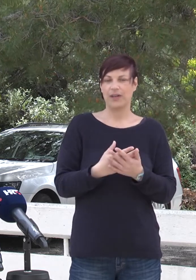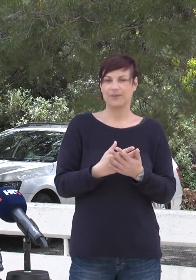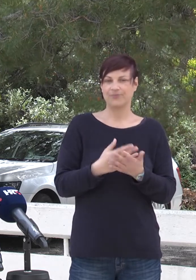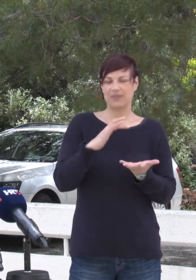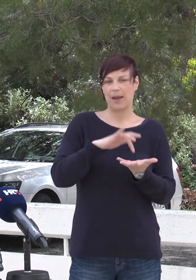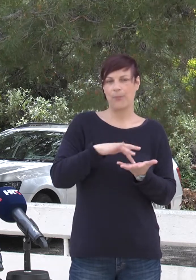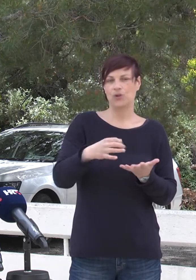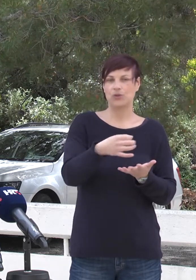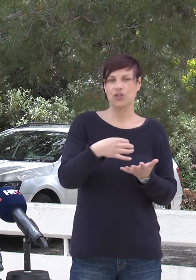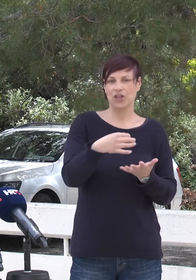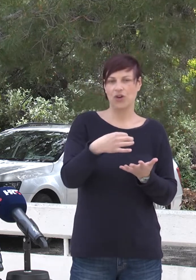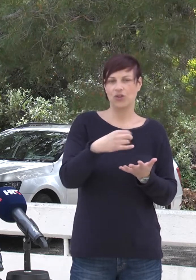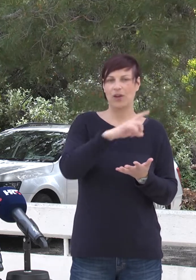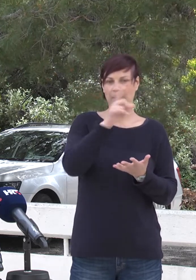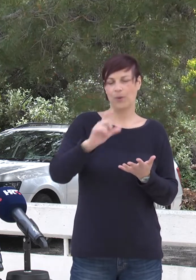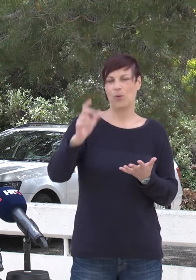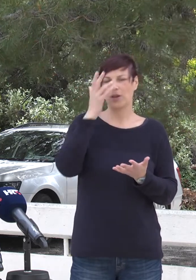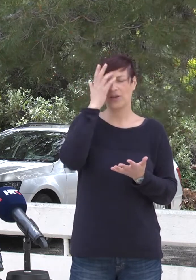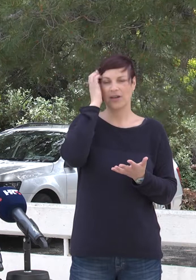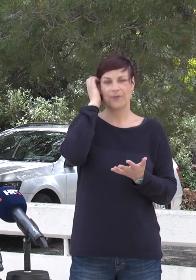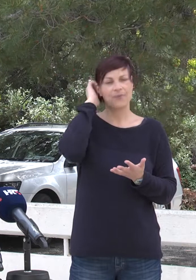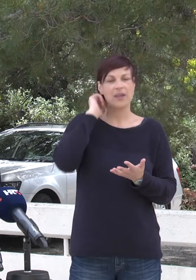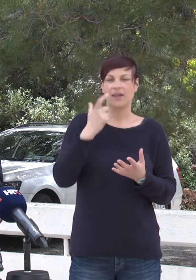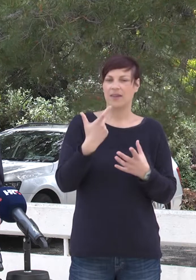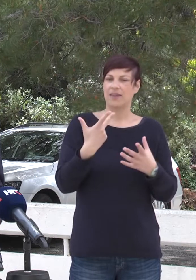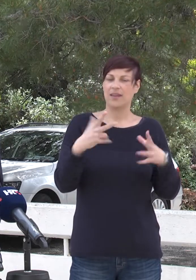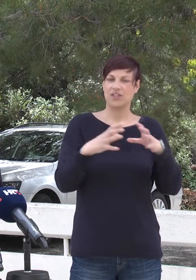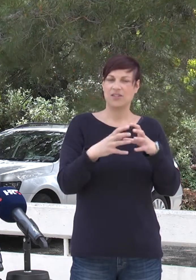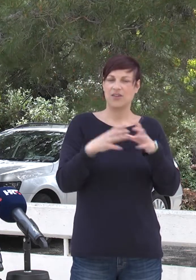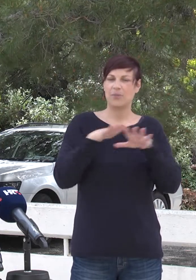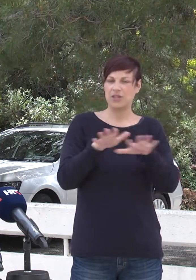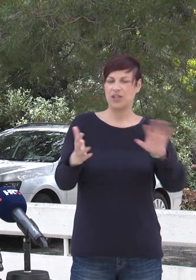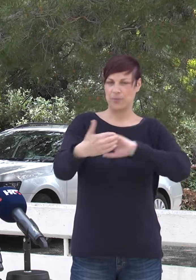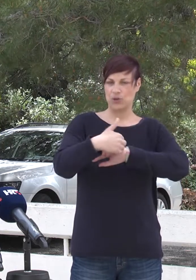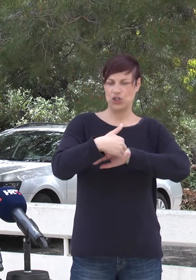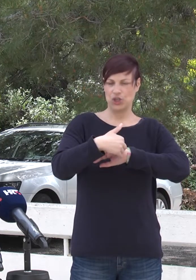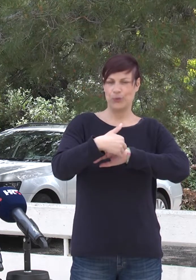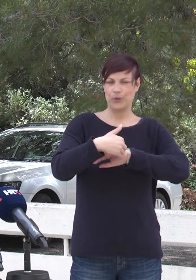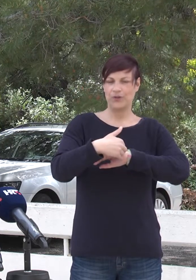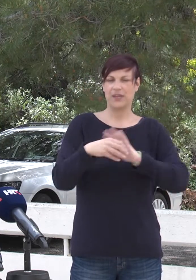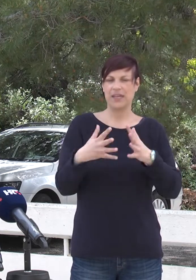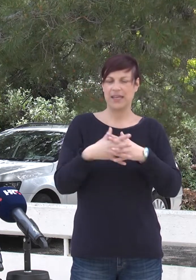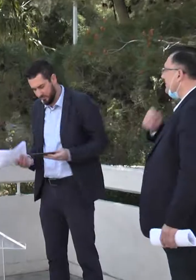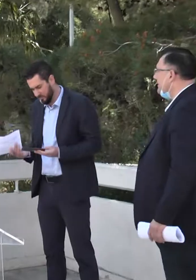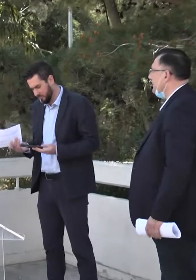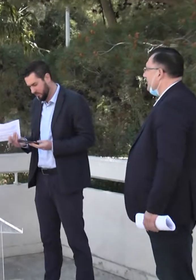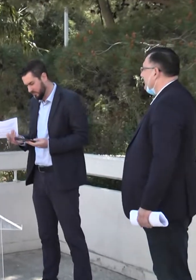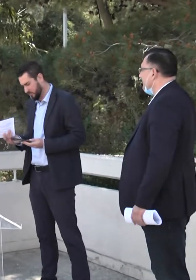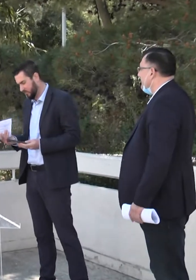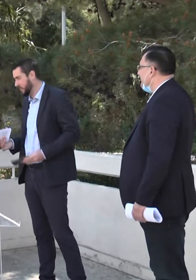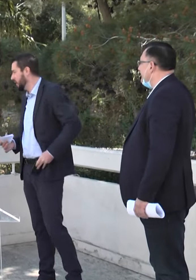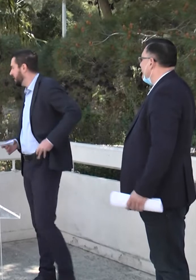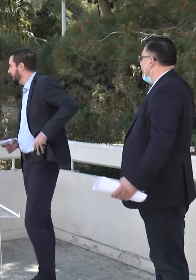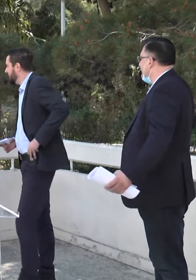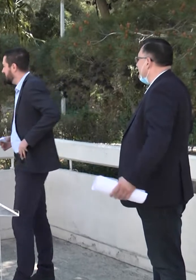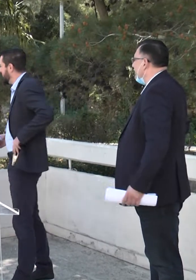područje otoka i poluotok Pelješac i treća zona bi bila šire područje grada Dubrovnika. Ravnatelj